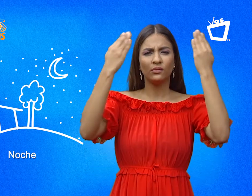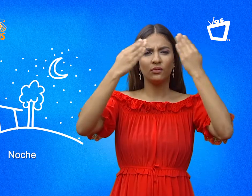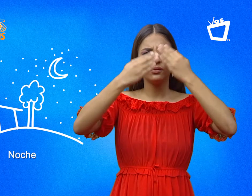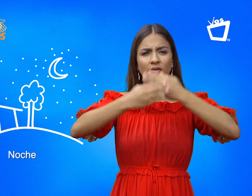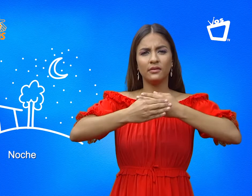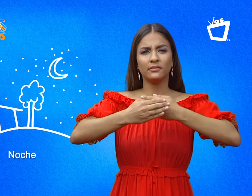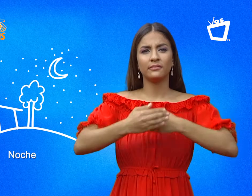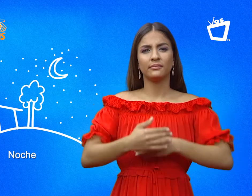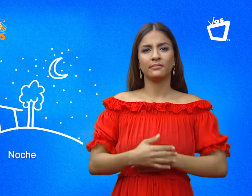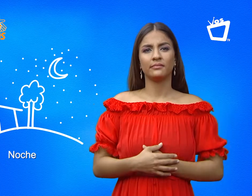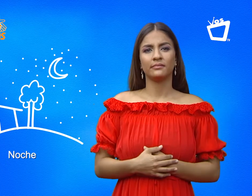noche